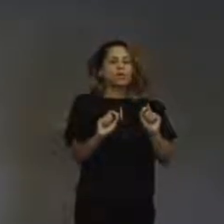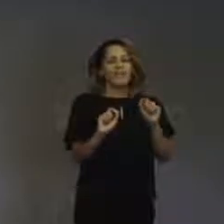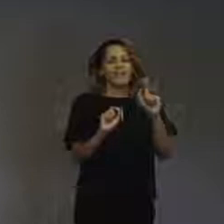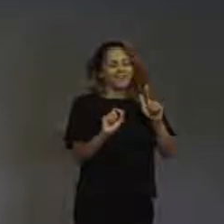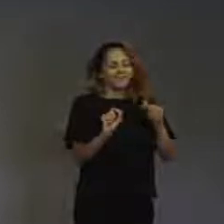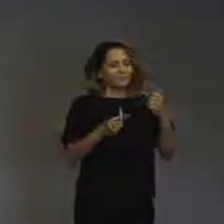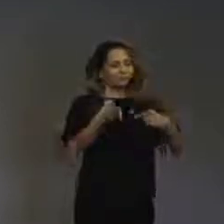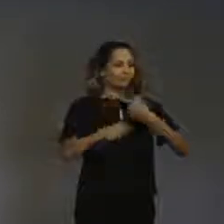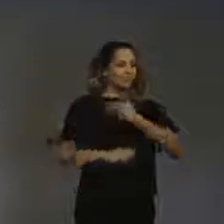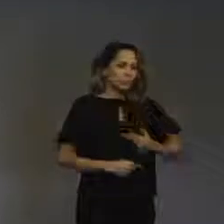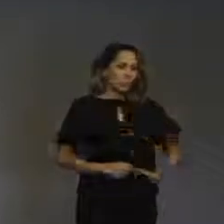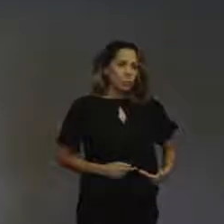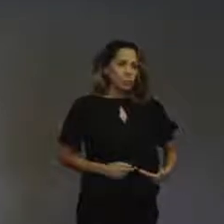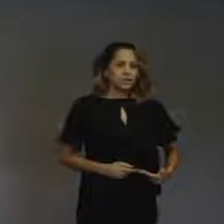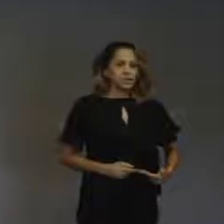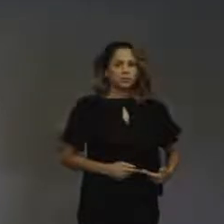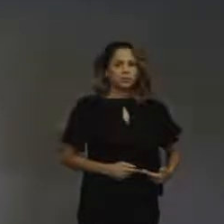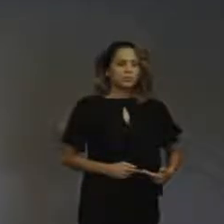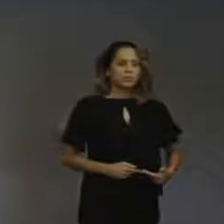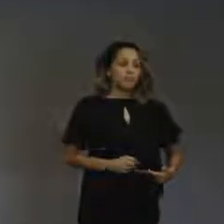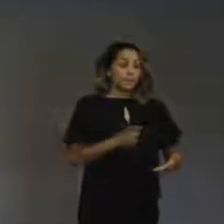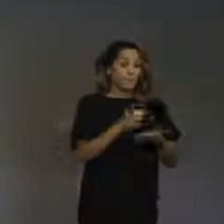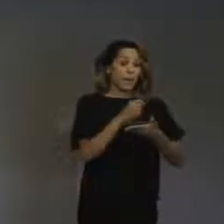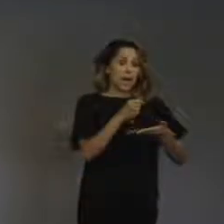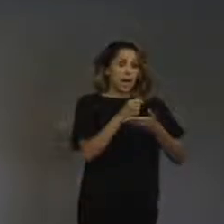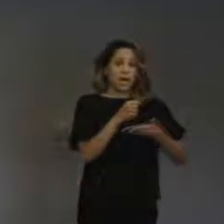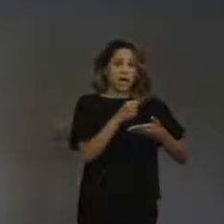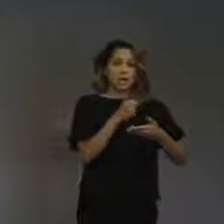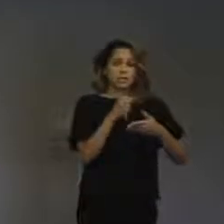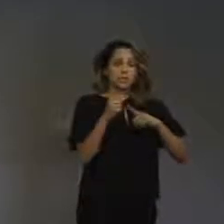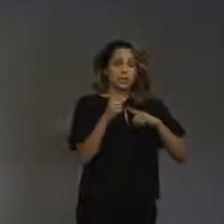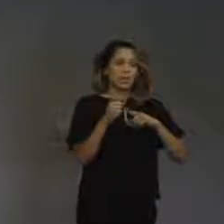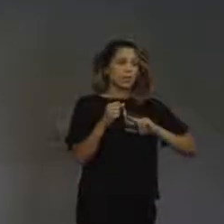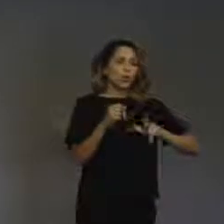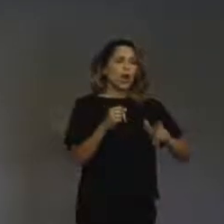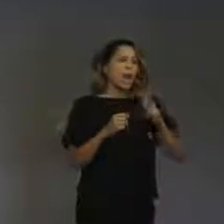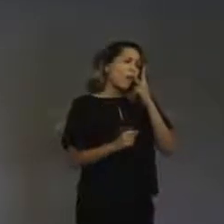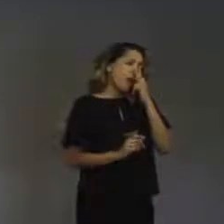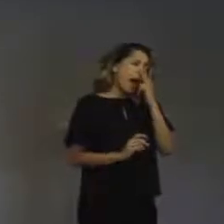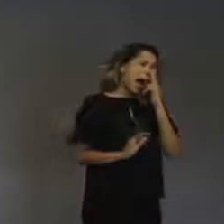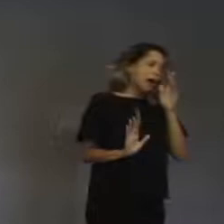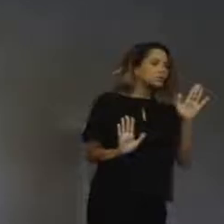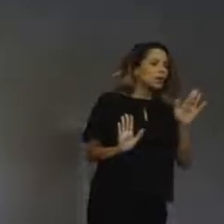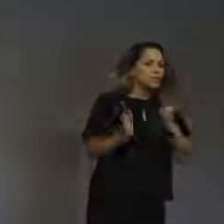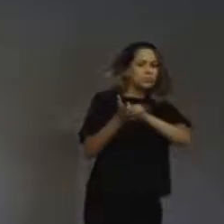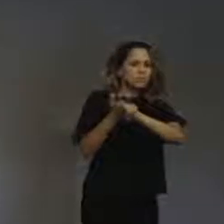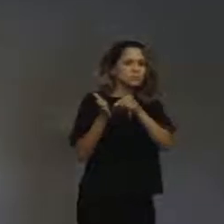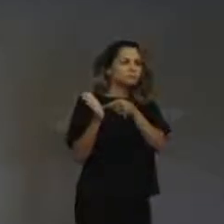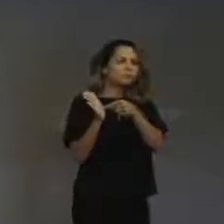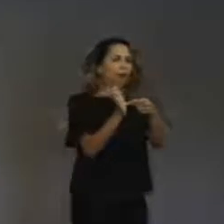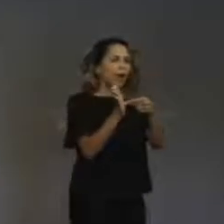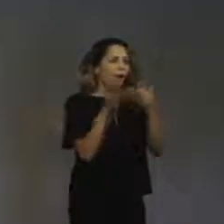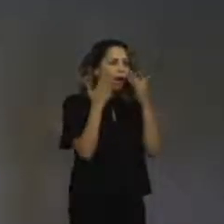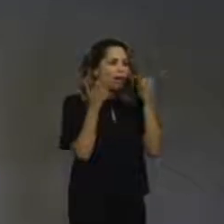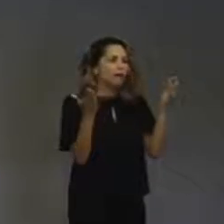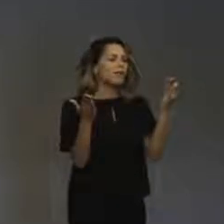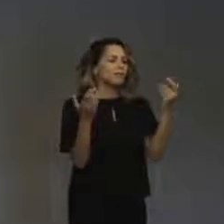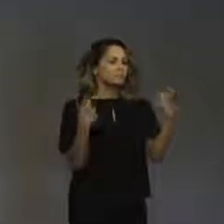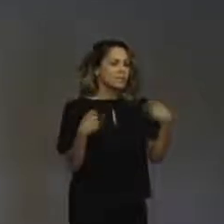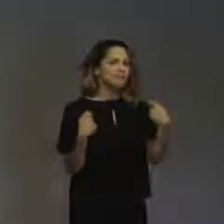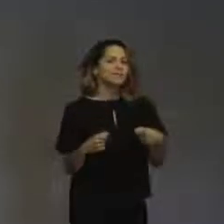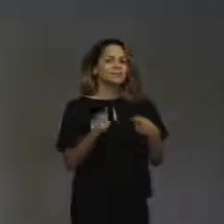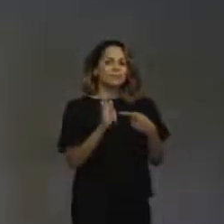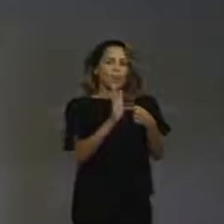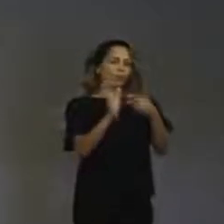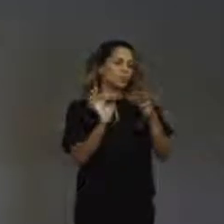baseada em evidência. Não é política pública baseada em achismo. E, gente, é bom que eu vejo que tem caras do setor público aqui, que aí